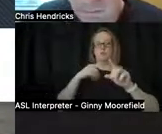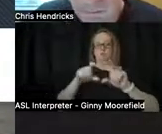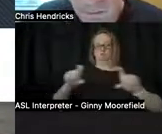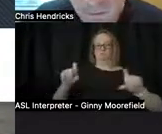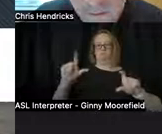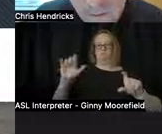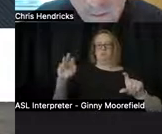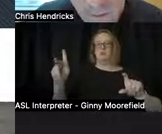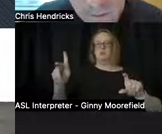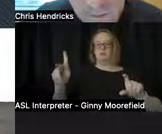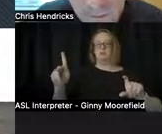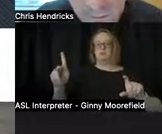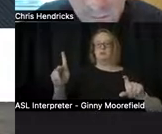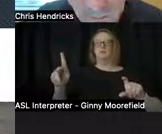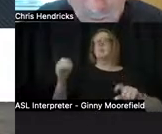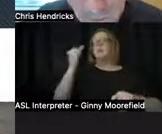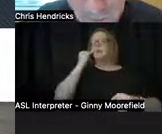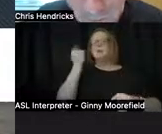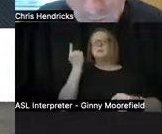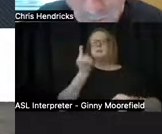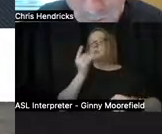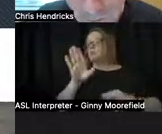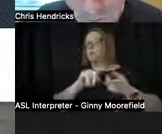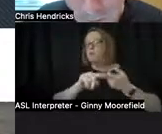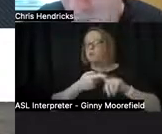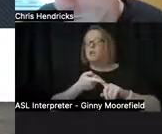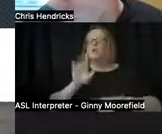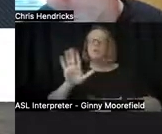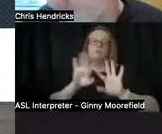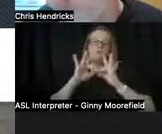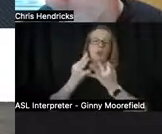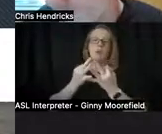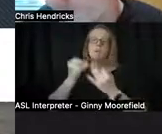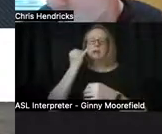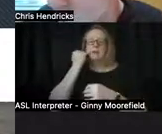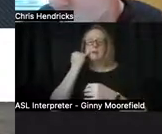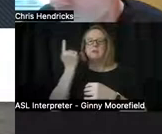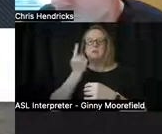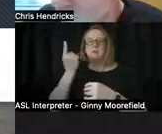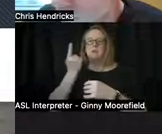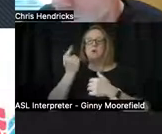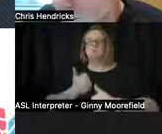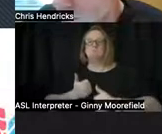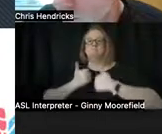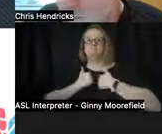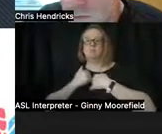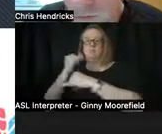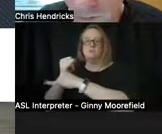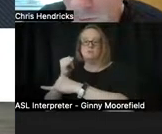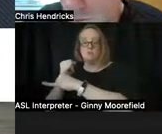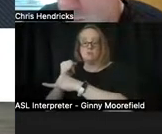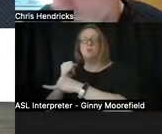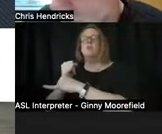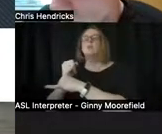hemos ofrecido aquí un enlace en el caso en el que alguien de su familia o algún amigo reciba servicios